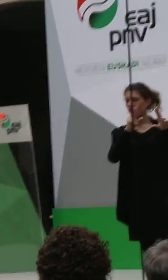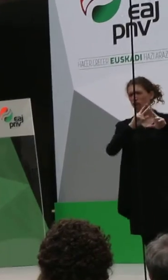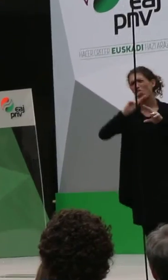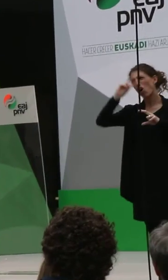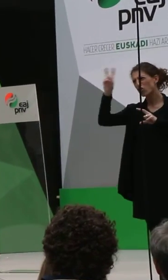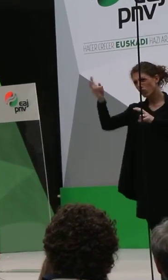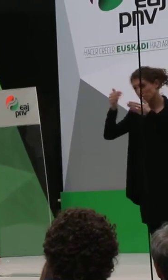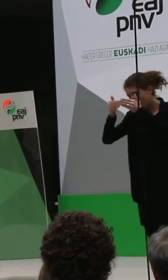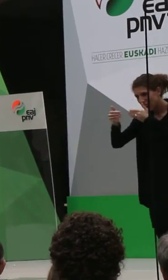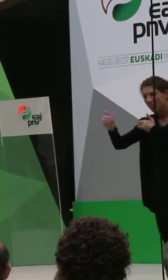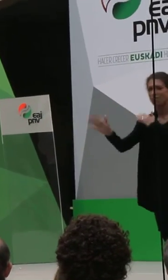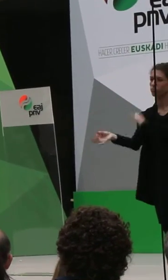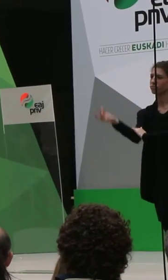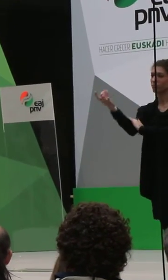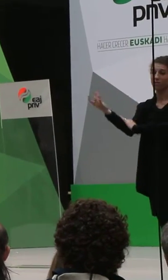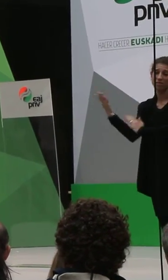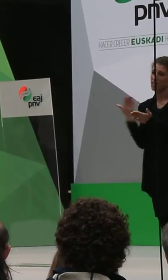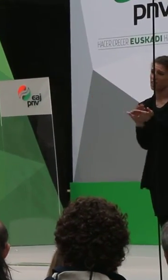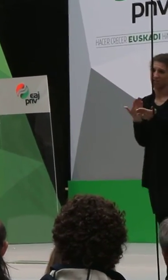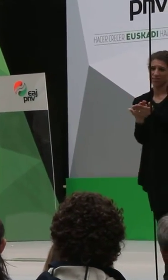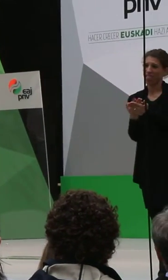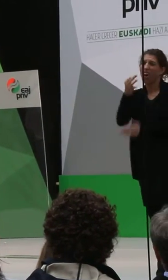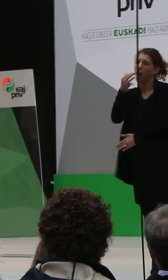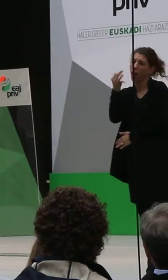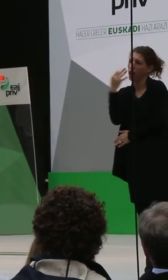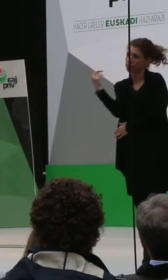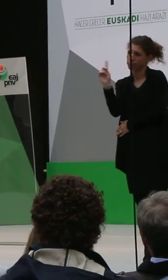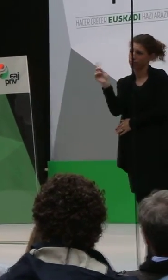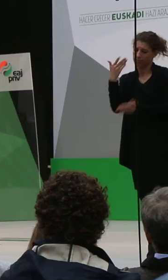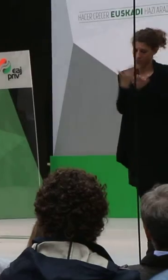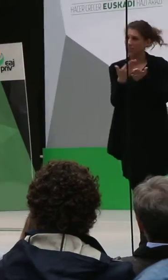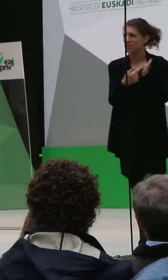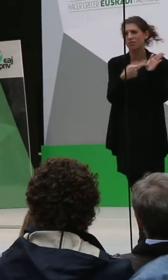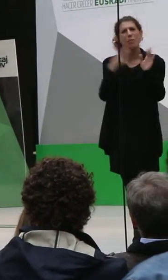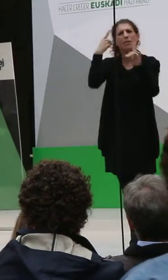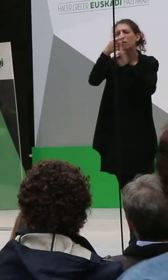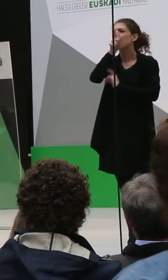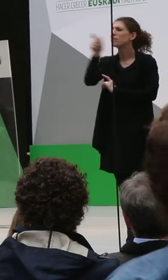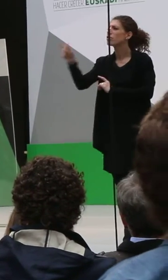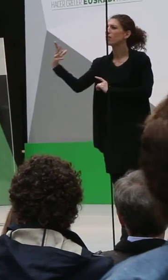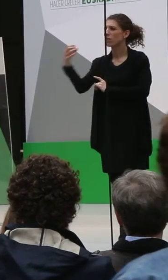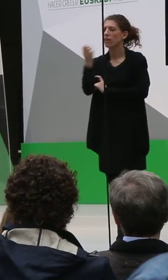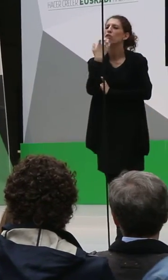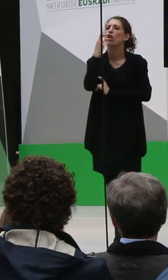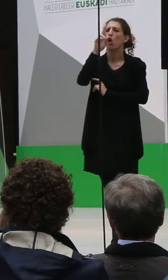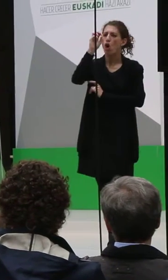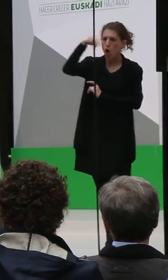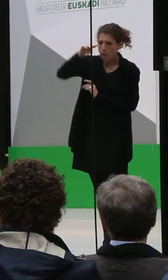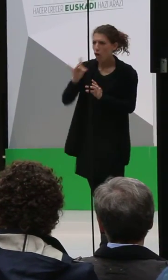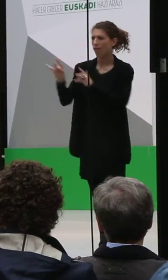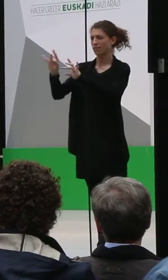Emergerán, saldrán pronto. Son hechos, no palabras. Hechos para todas las personas. Hechos para Romo, hechos para Las